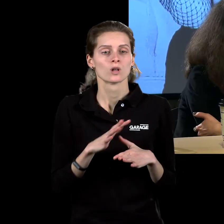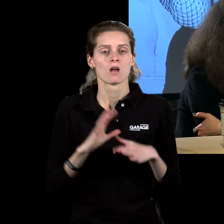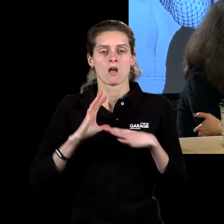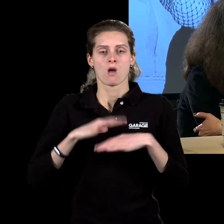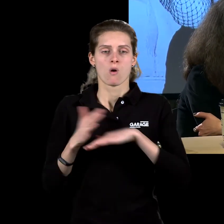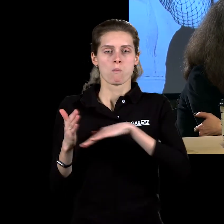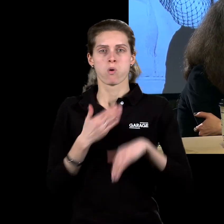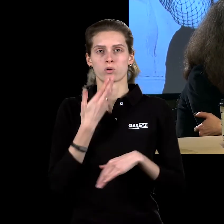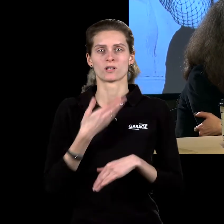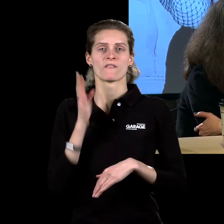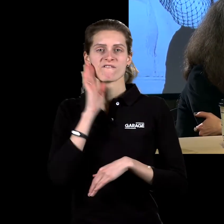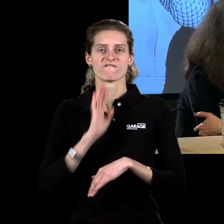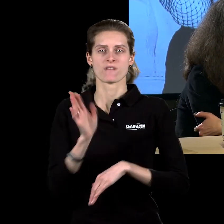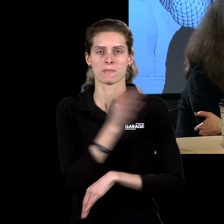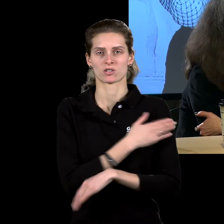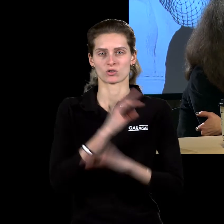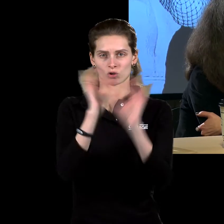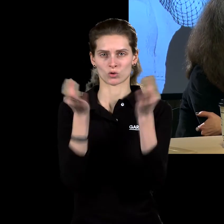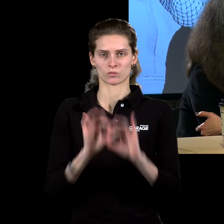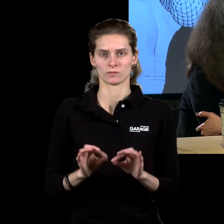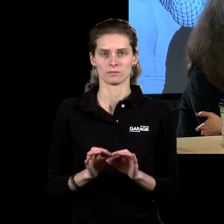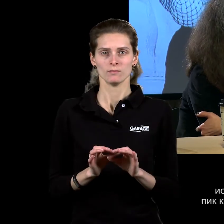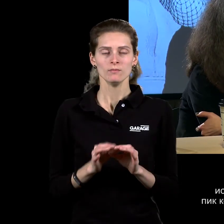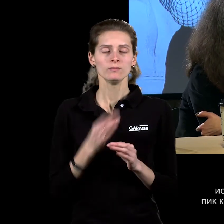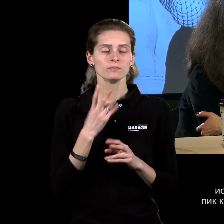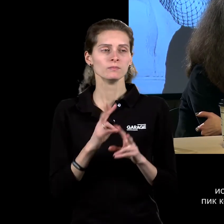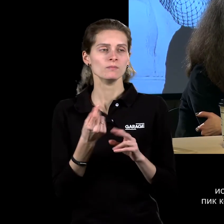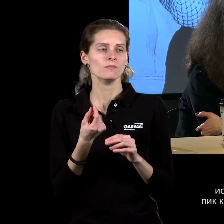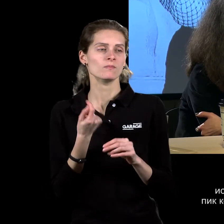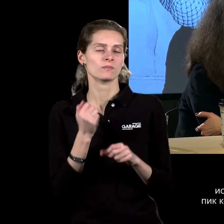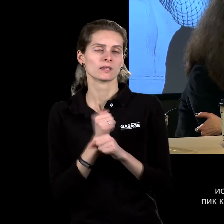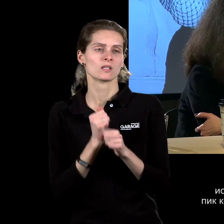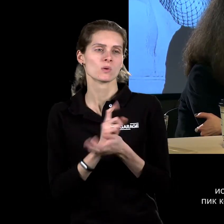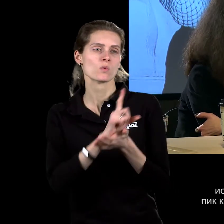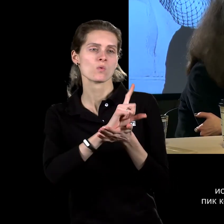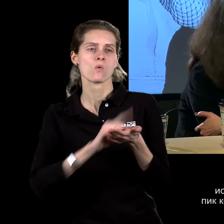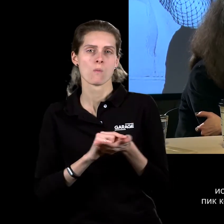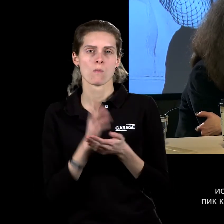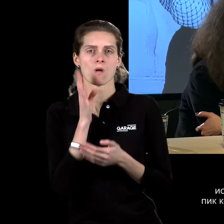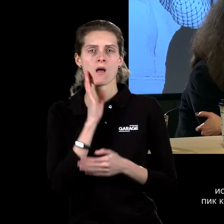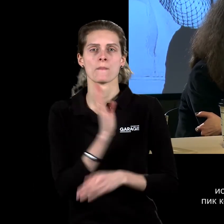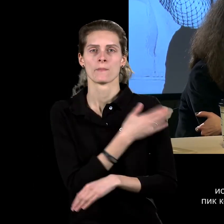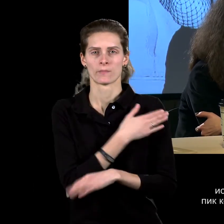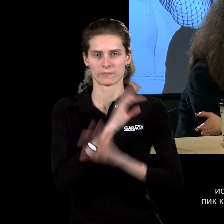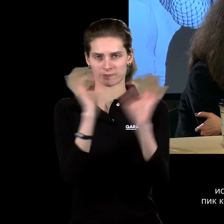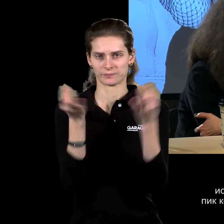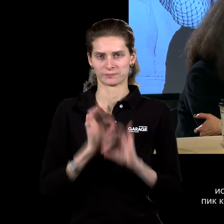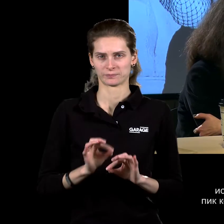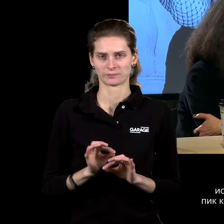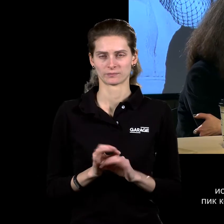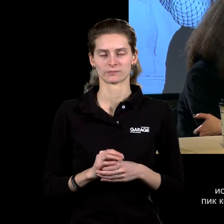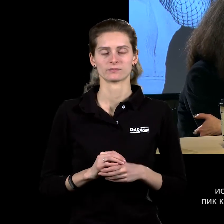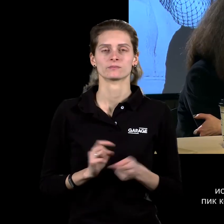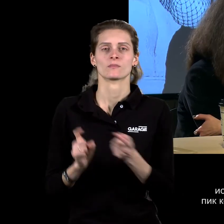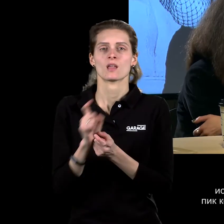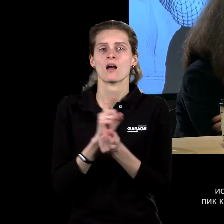искусством, и контекст, который, наверное, можно назвать пародией на феминистское искусство и пародией на весь, так сказать, дискурс женского искусства, который,